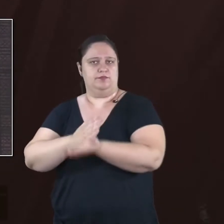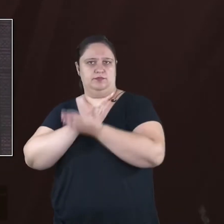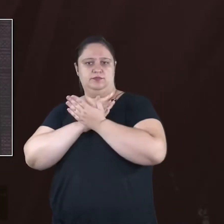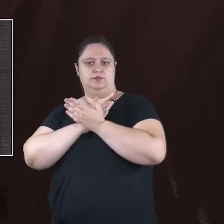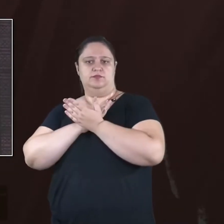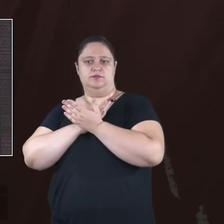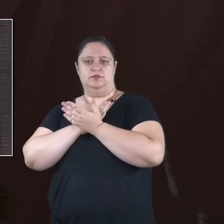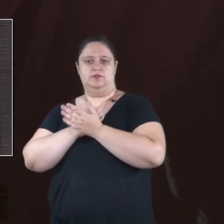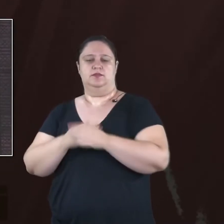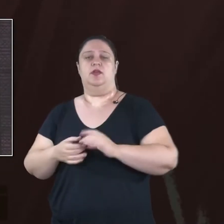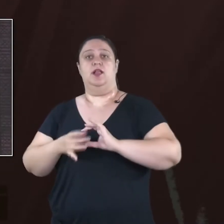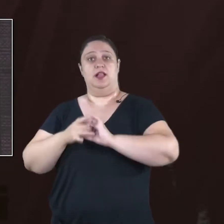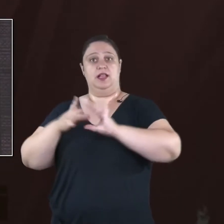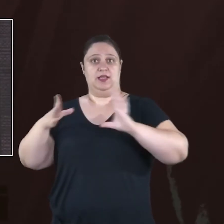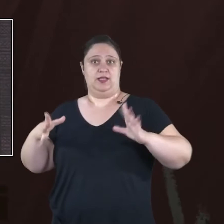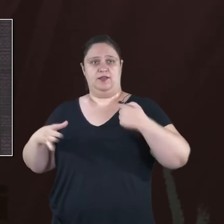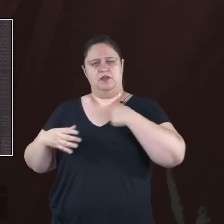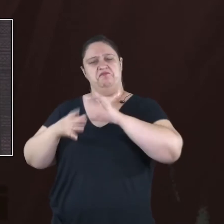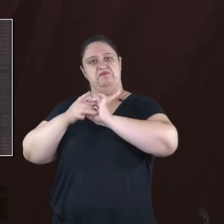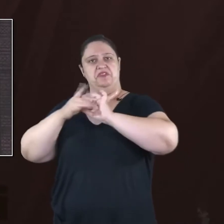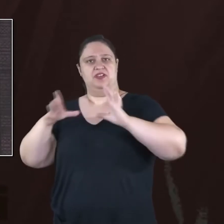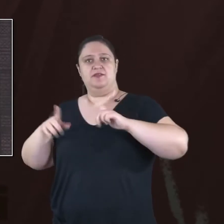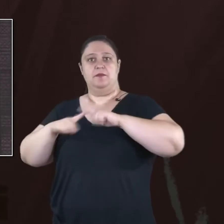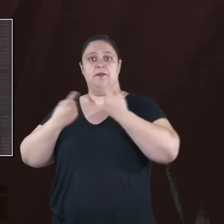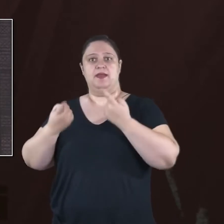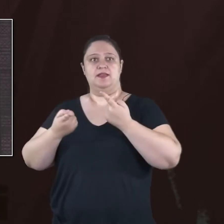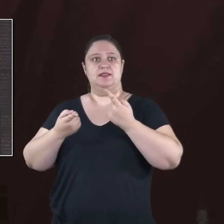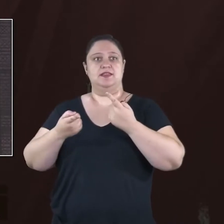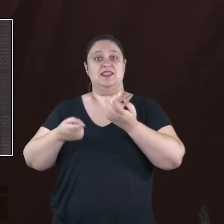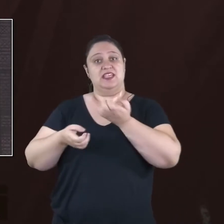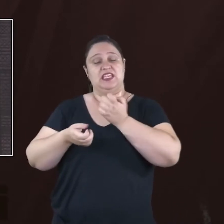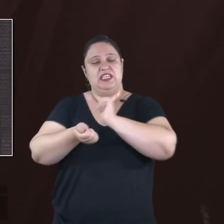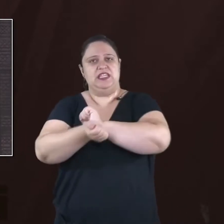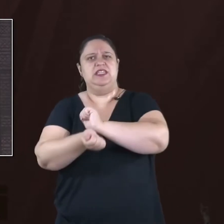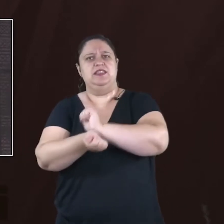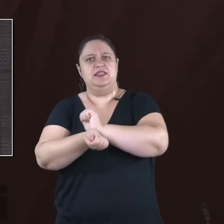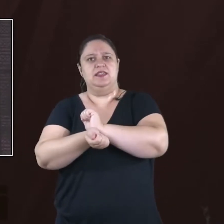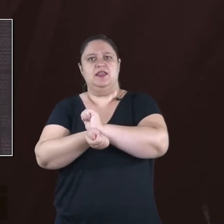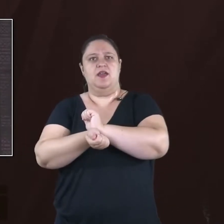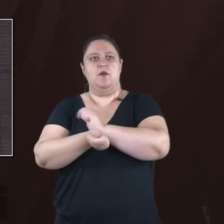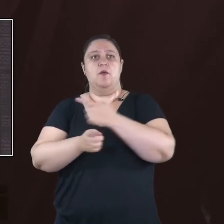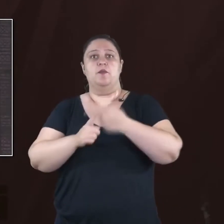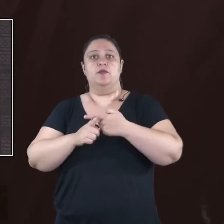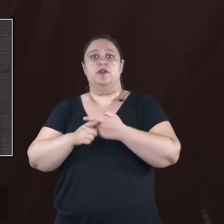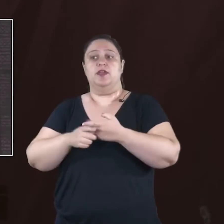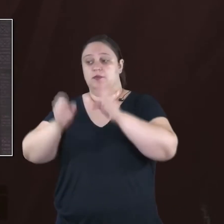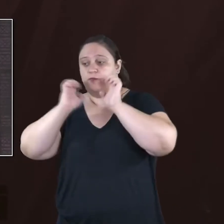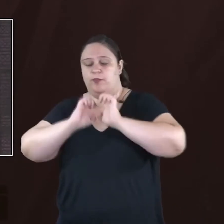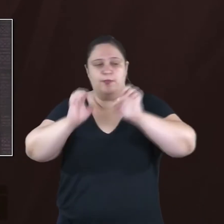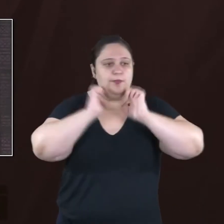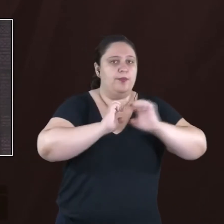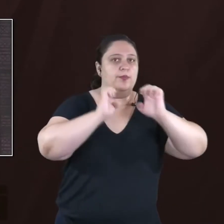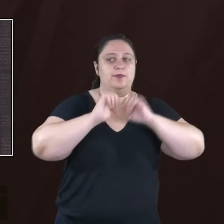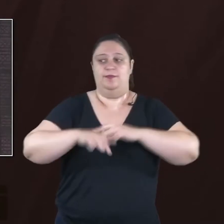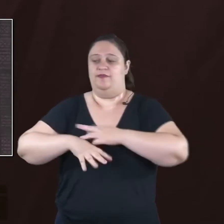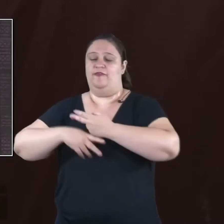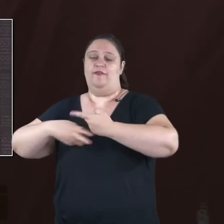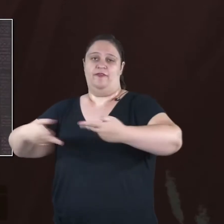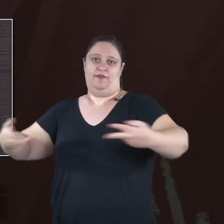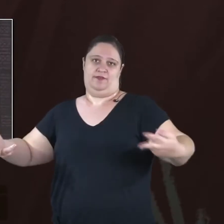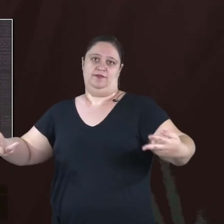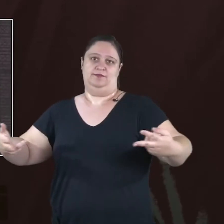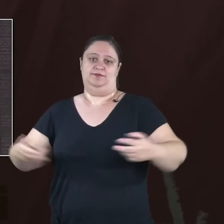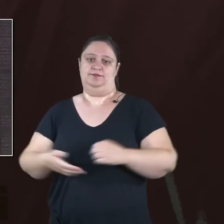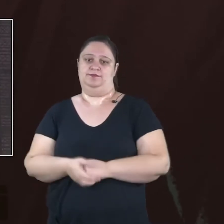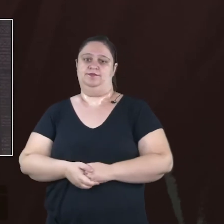de todos a fim de ganhar o maior número possível, Eu não vou ler tudo porque não dá para ler